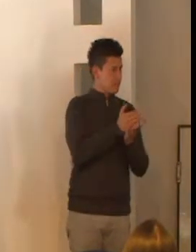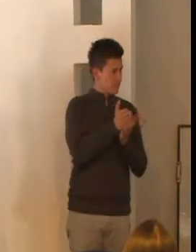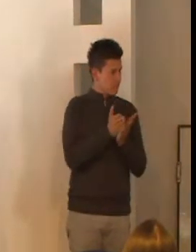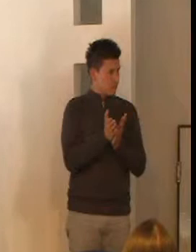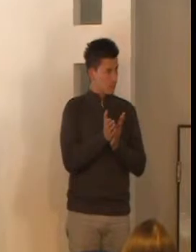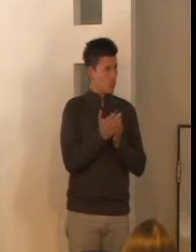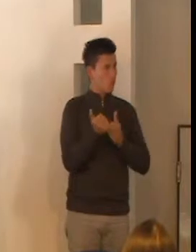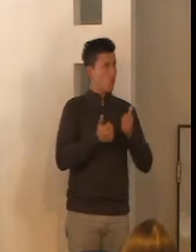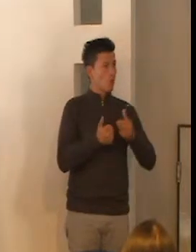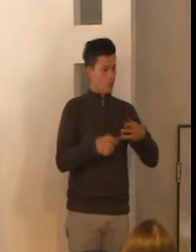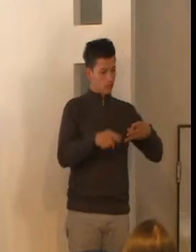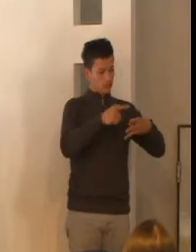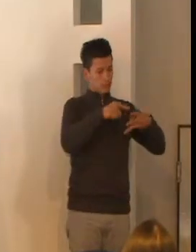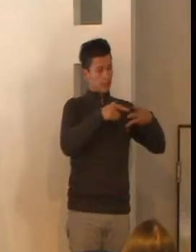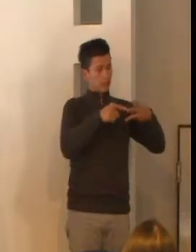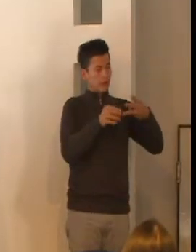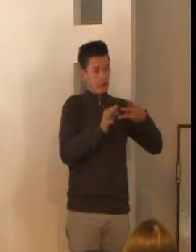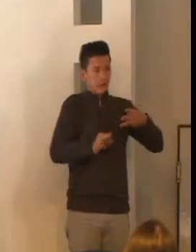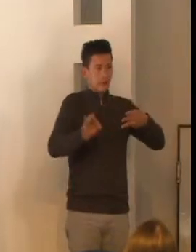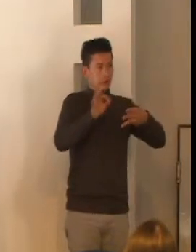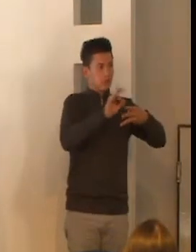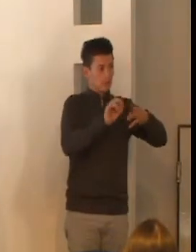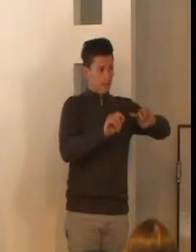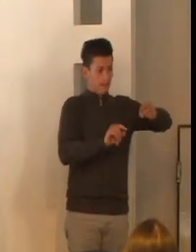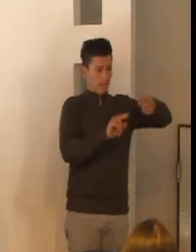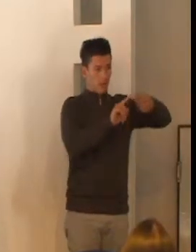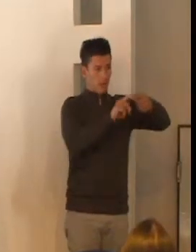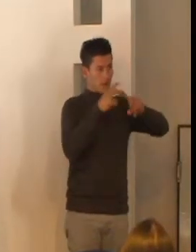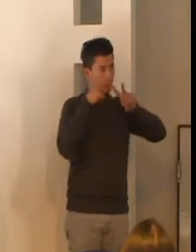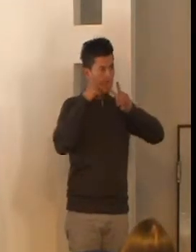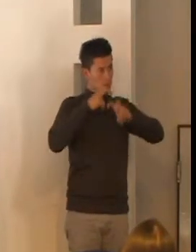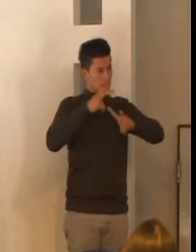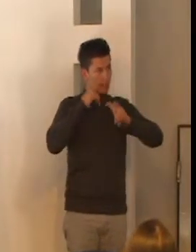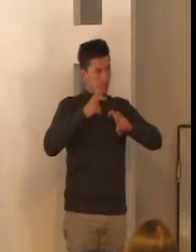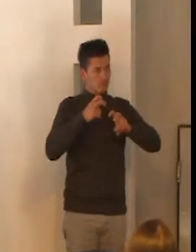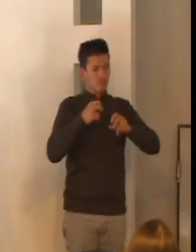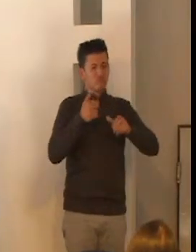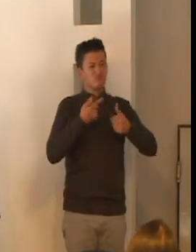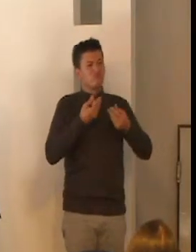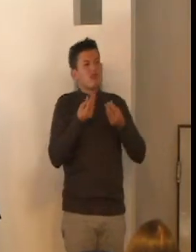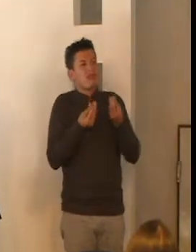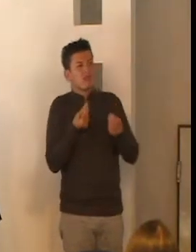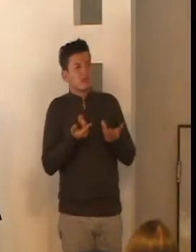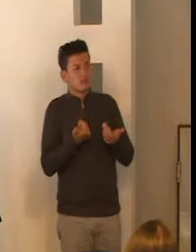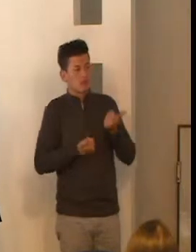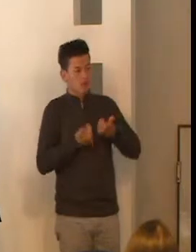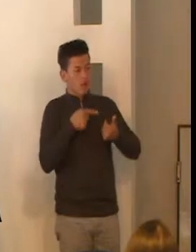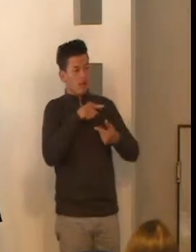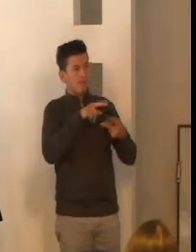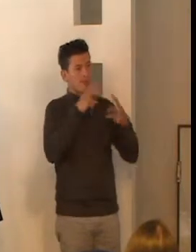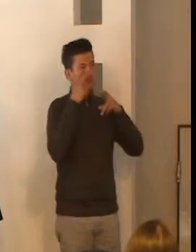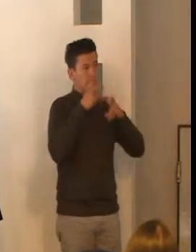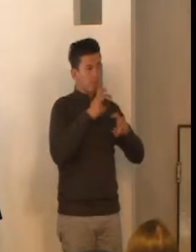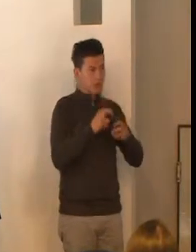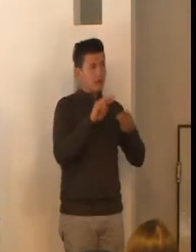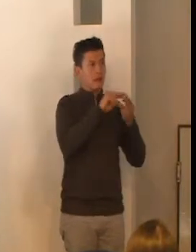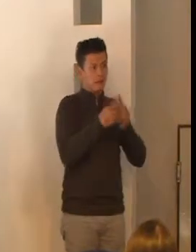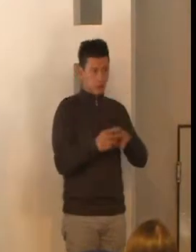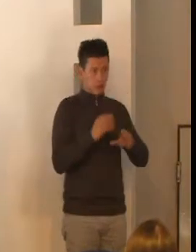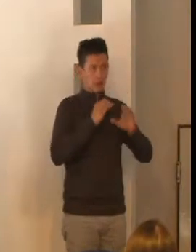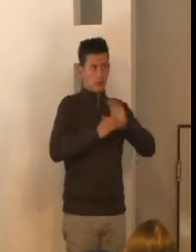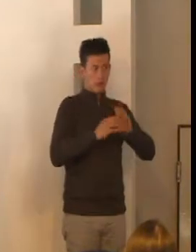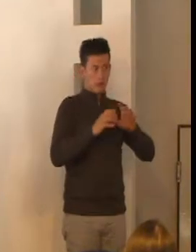tres direcciones fundamentales. Uno, la investigación que hemos hecho en investigación alrededor de comunicación aumentativa